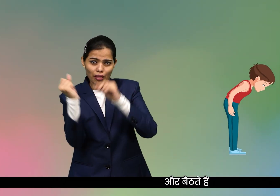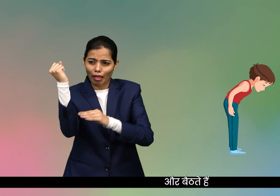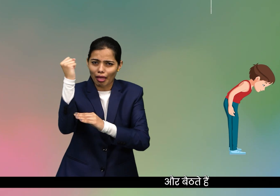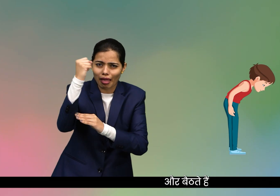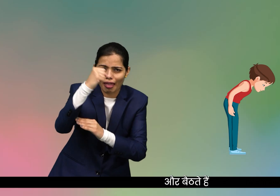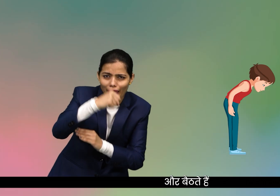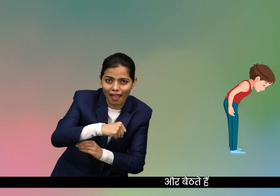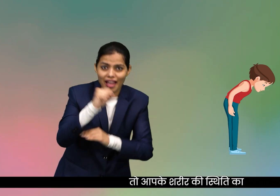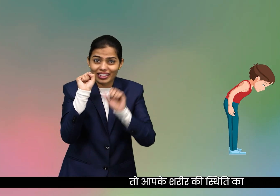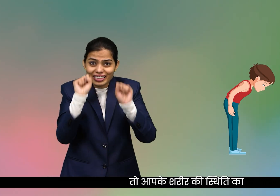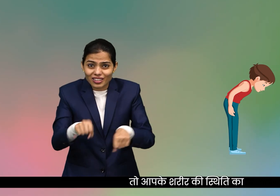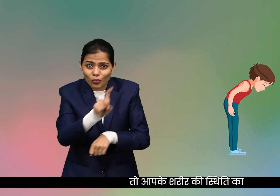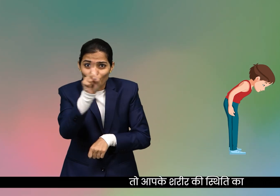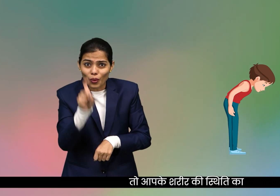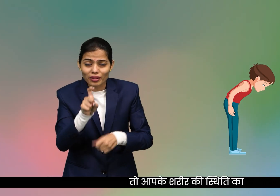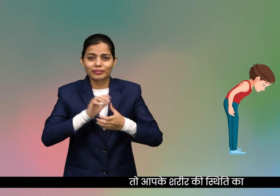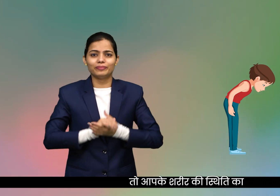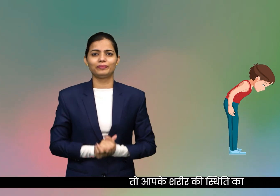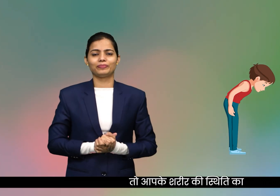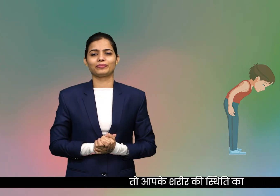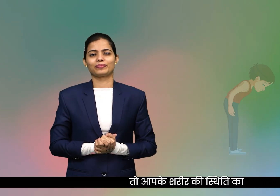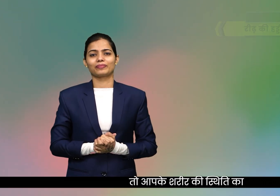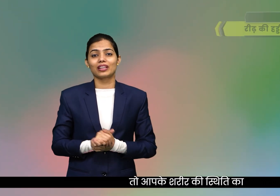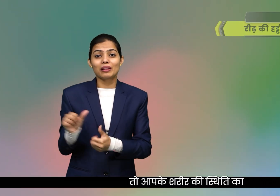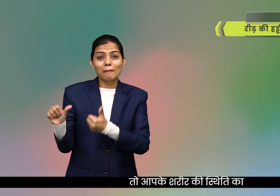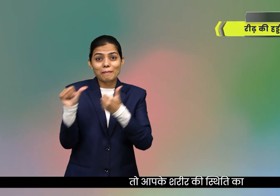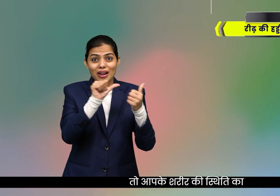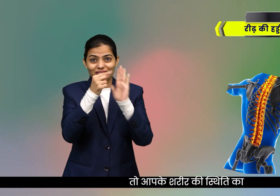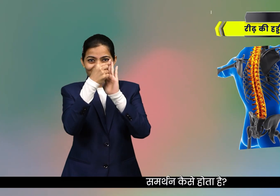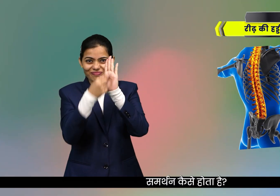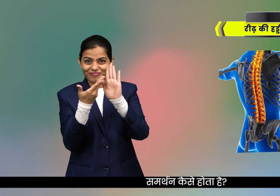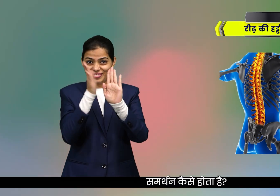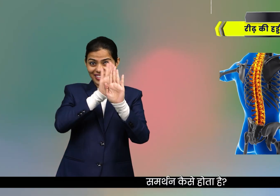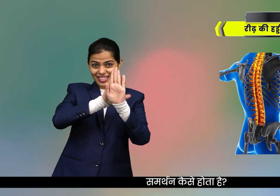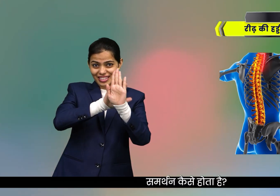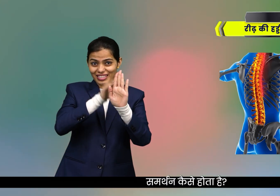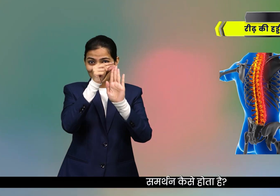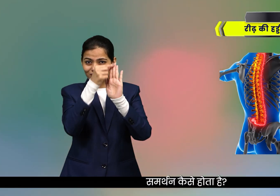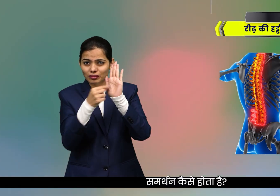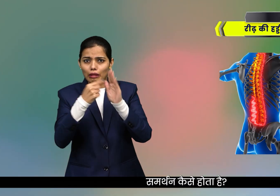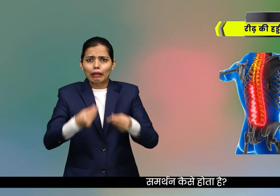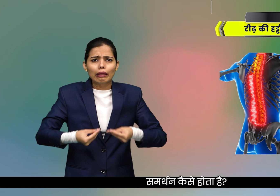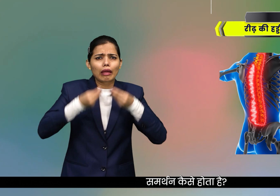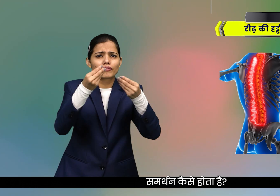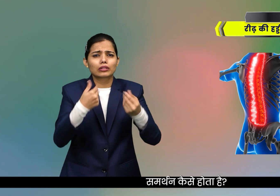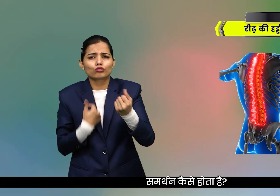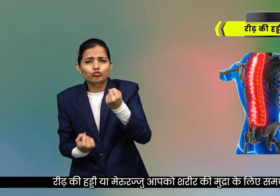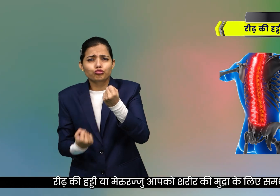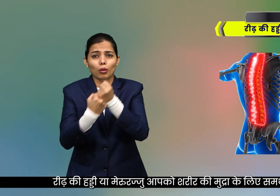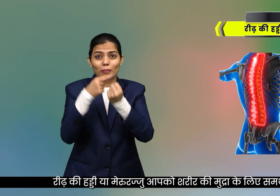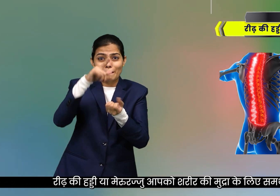और बैठते हैं तो आपके शरीर की स्थिति का समर्थन कैसे होता